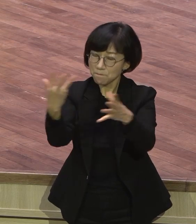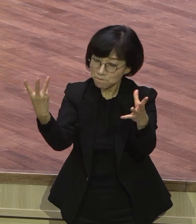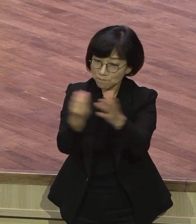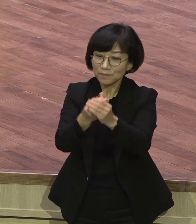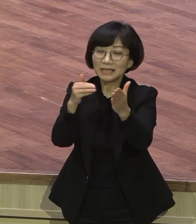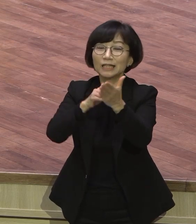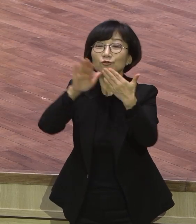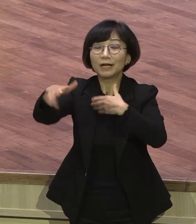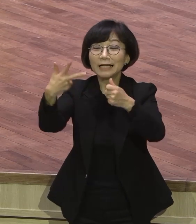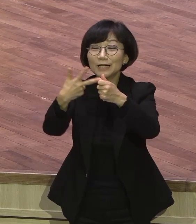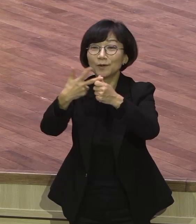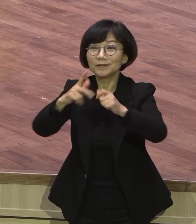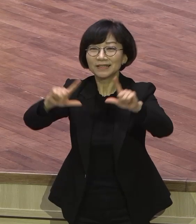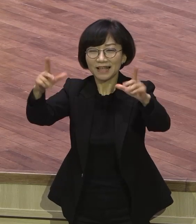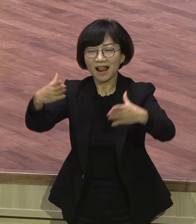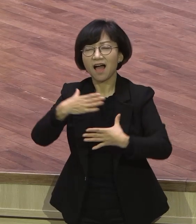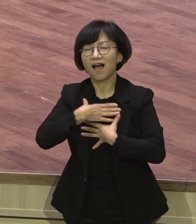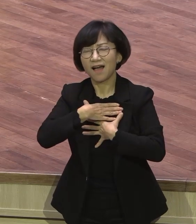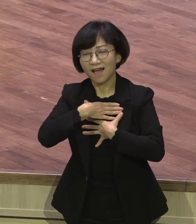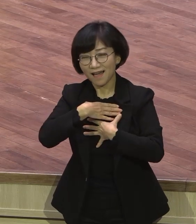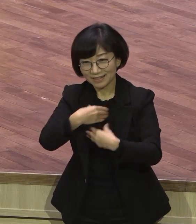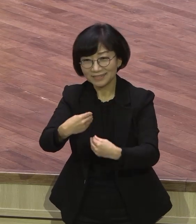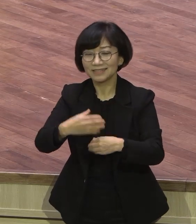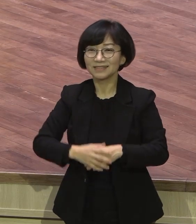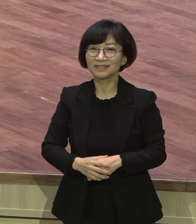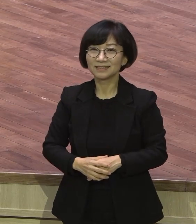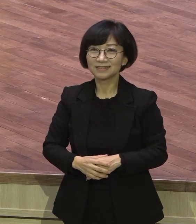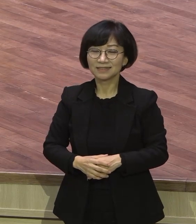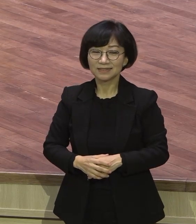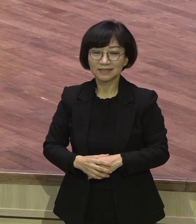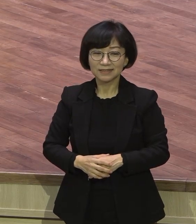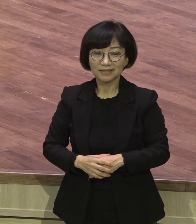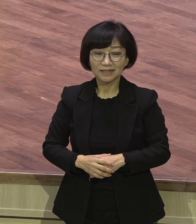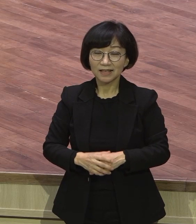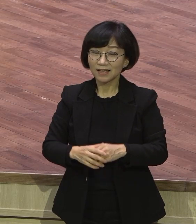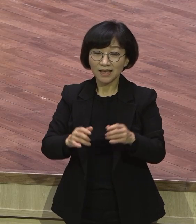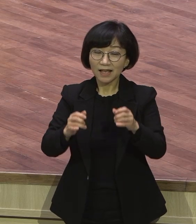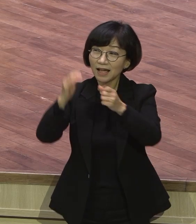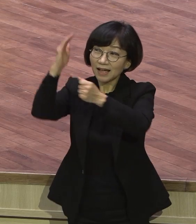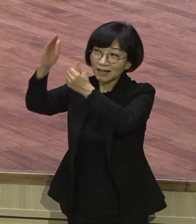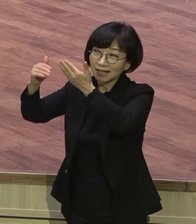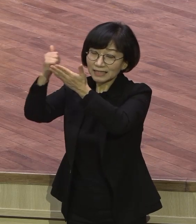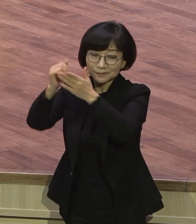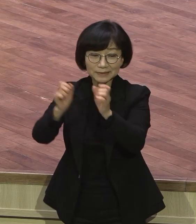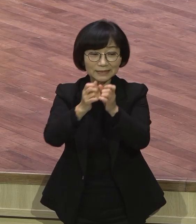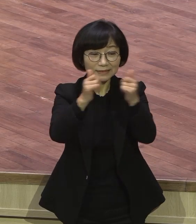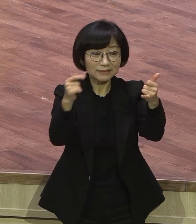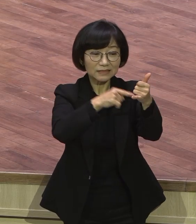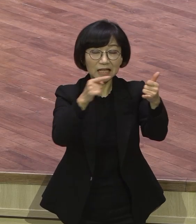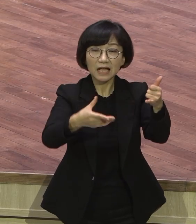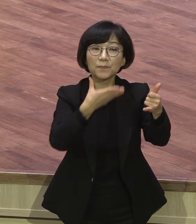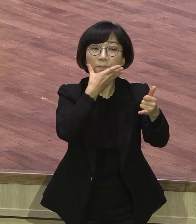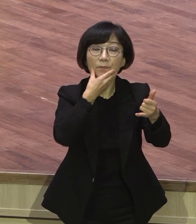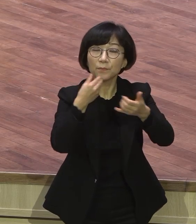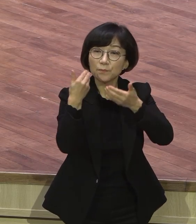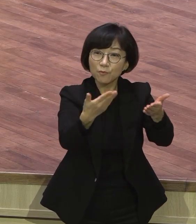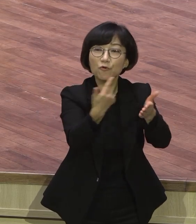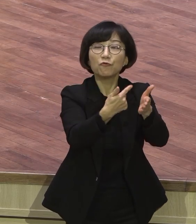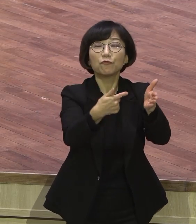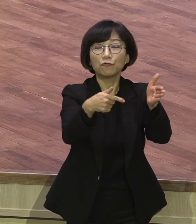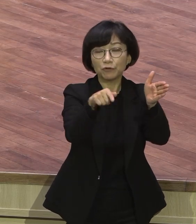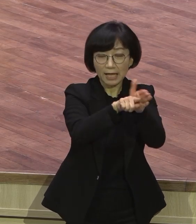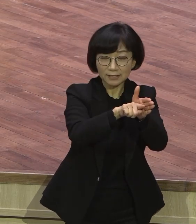하나님께서 인간을 축복하기 위한 통로입니다 통로 인간을 축복하기 위해서 인간을